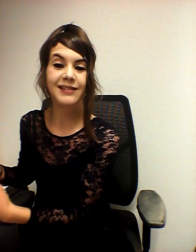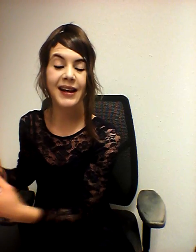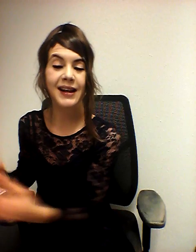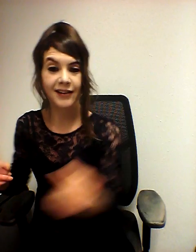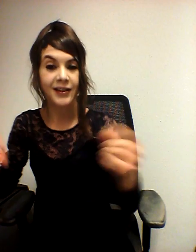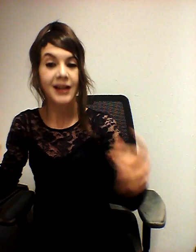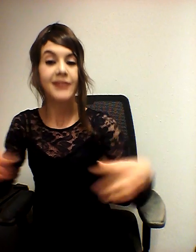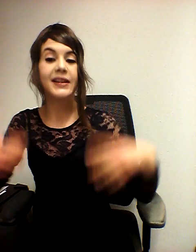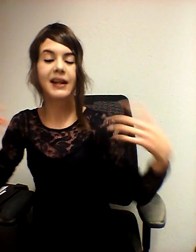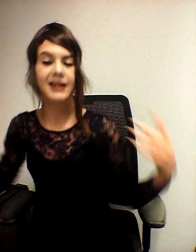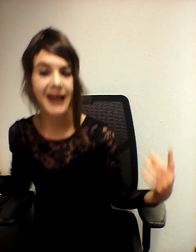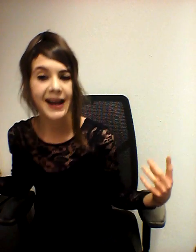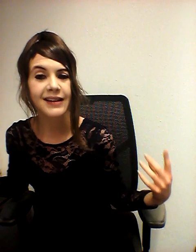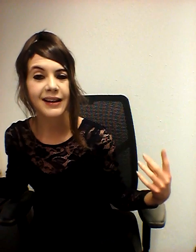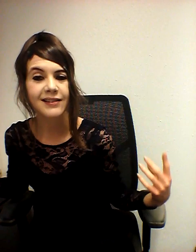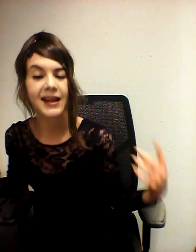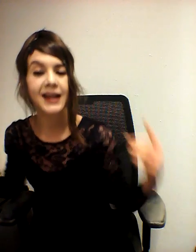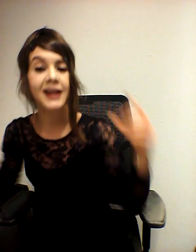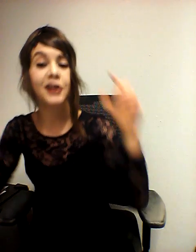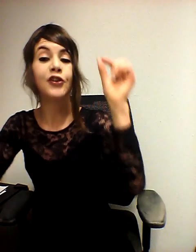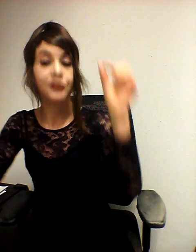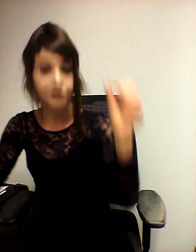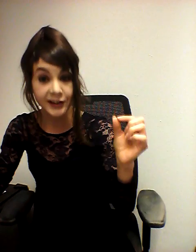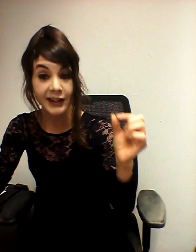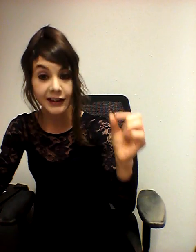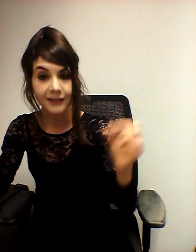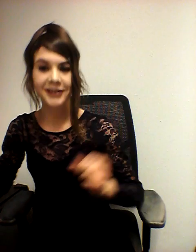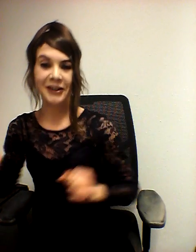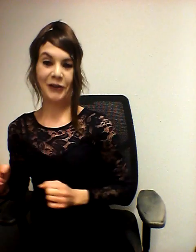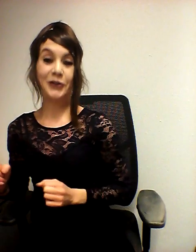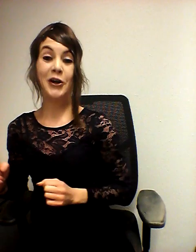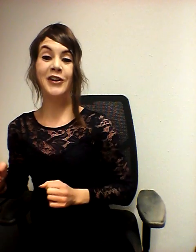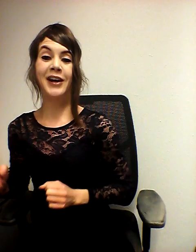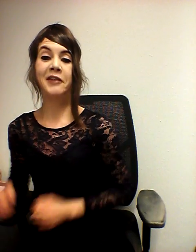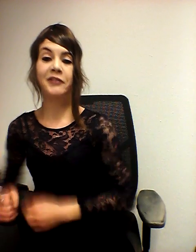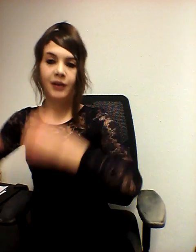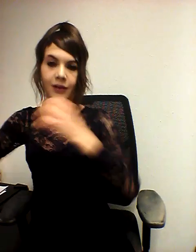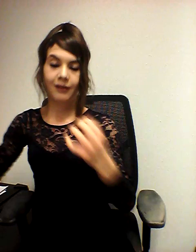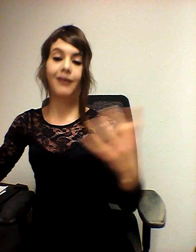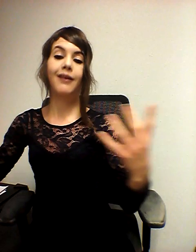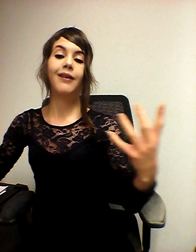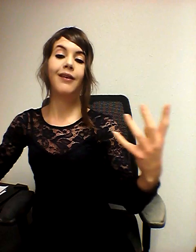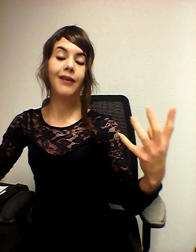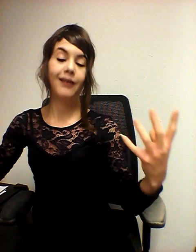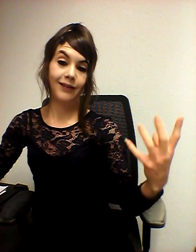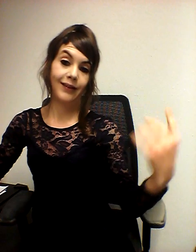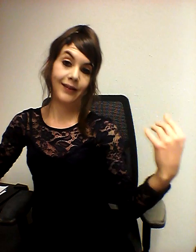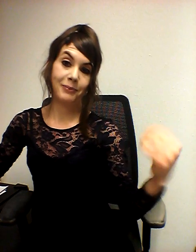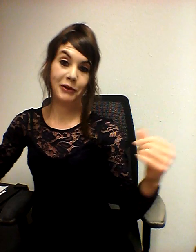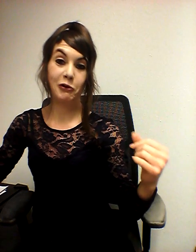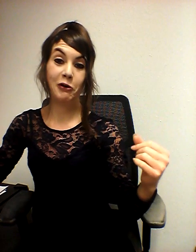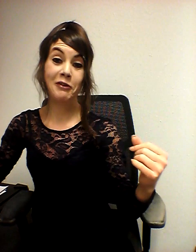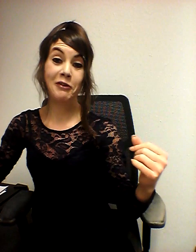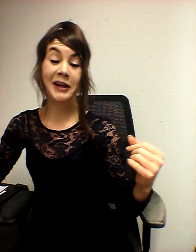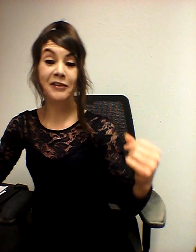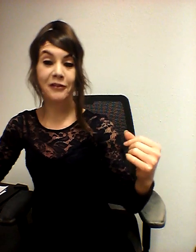delen die kleinere delen die kunnen in de mitochondriën